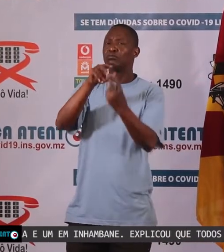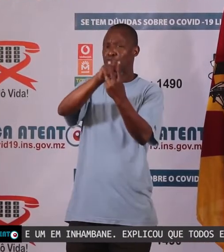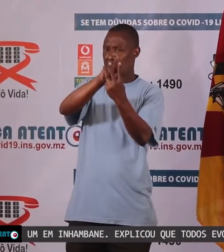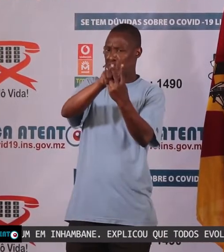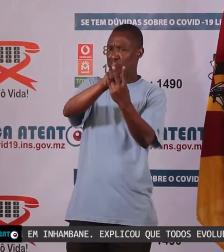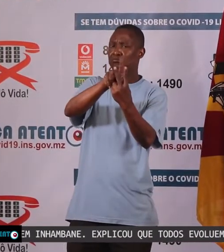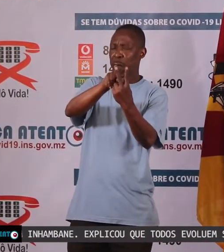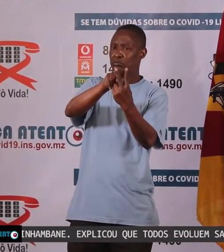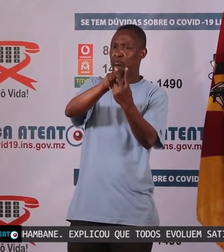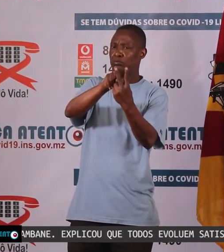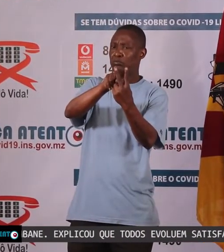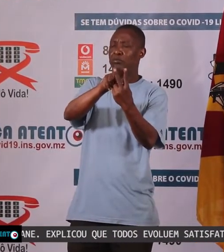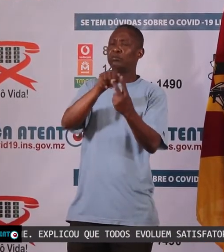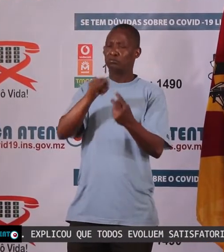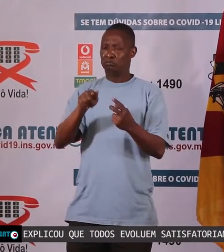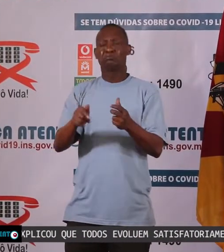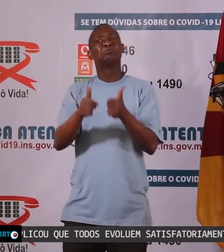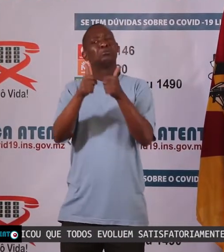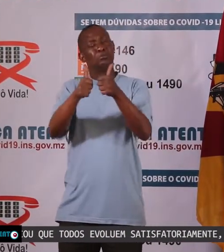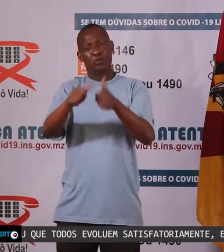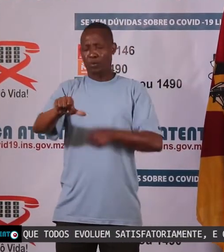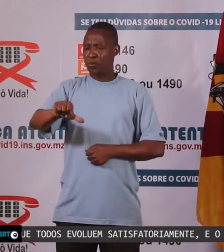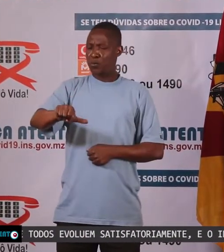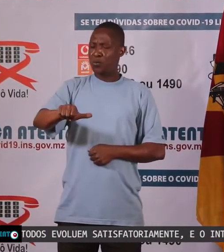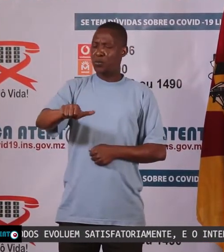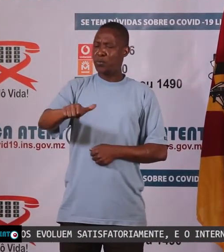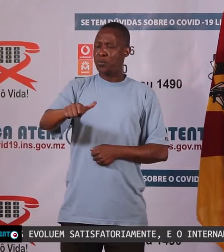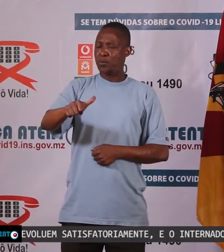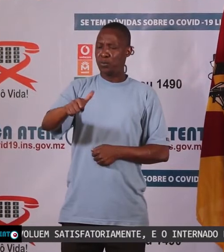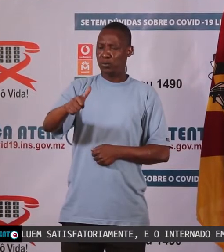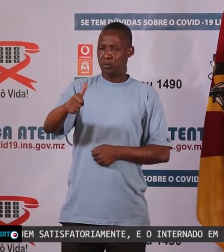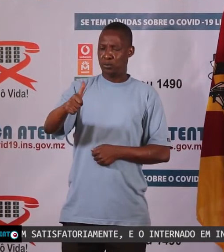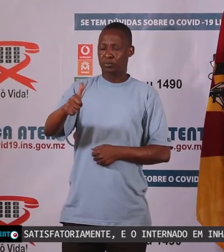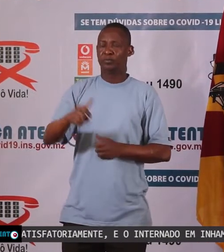estáveis e com uma boa evolução clínica.